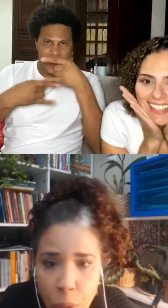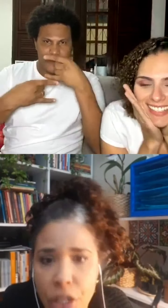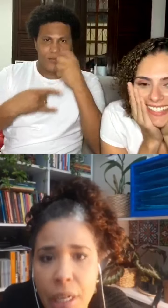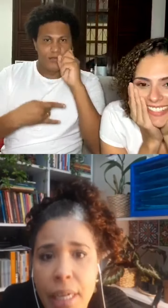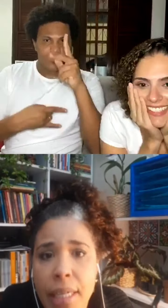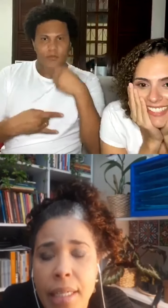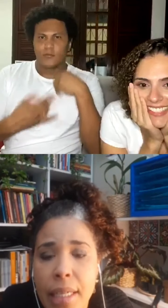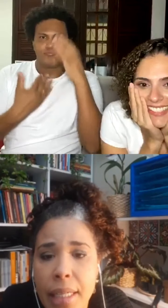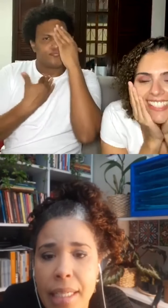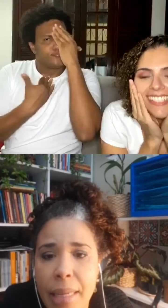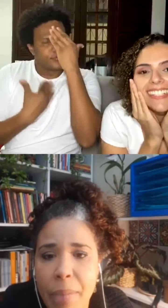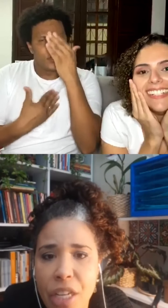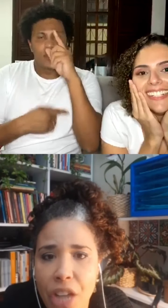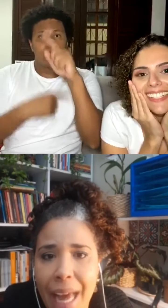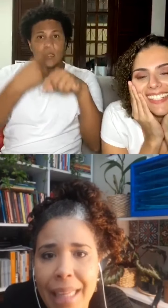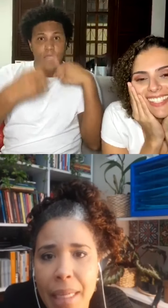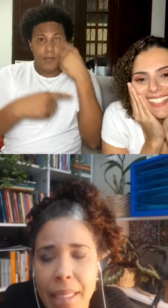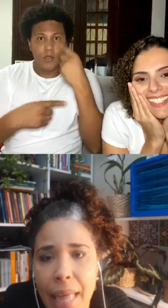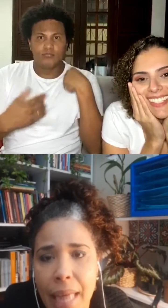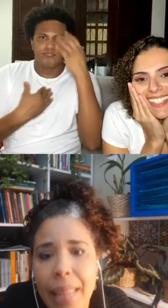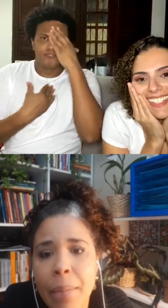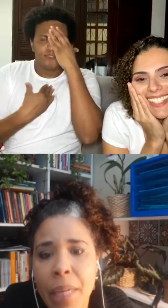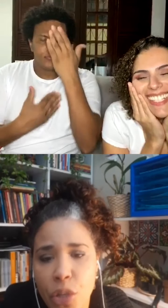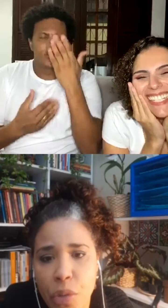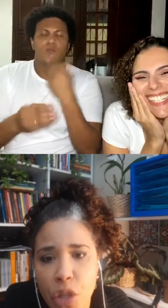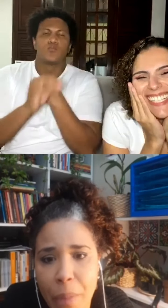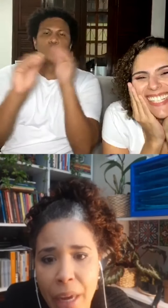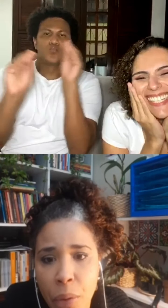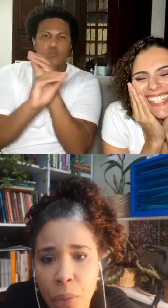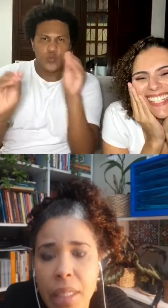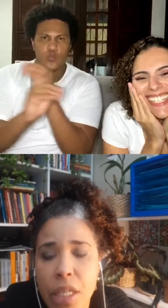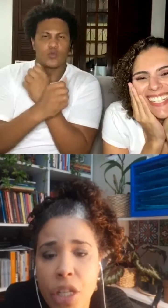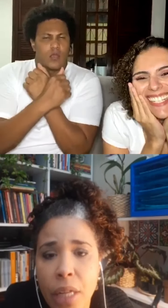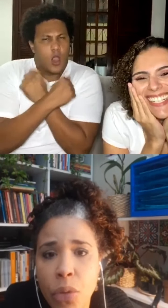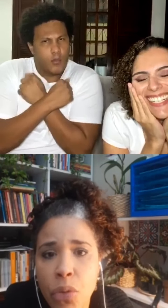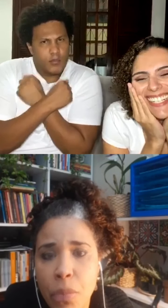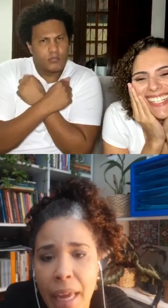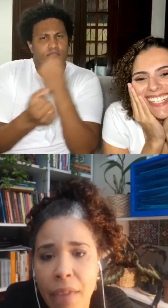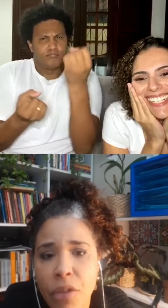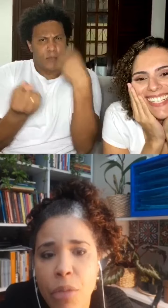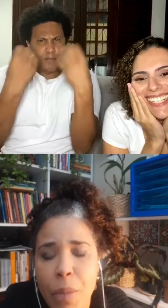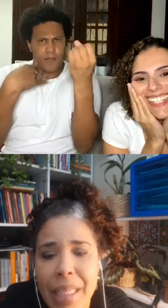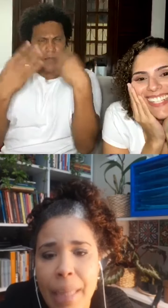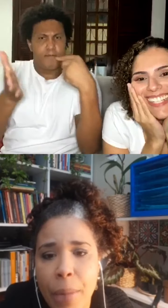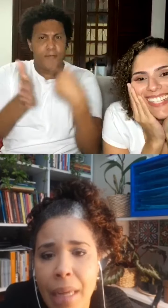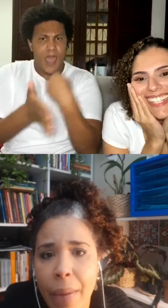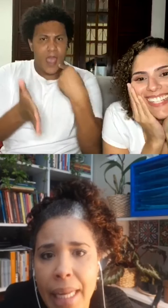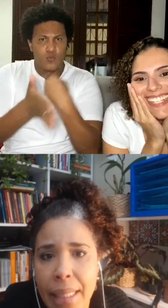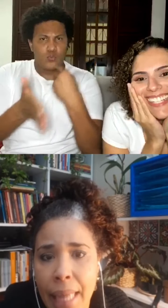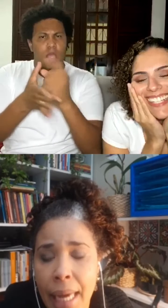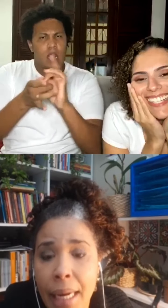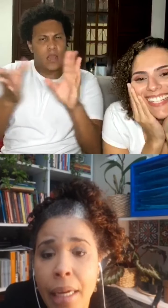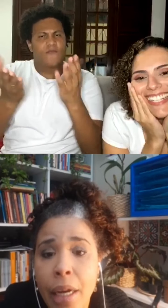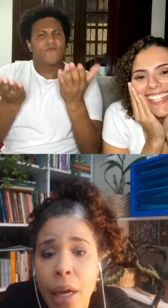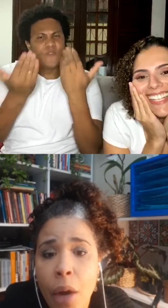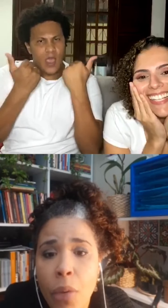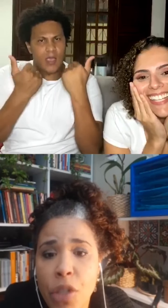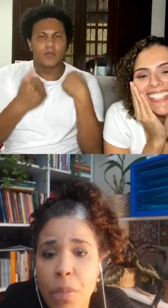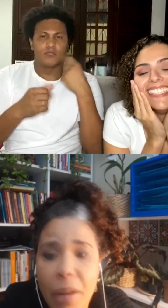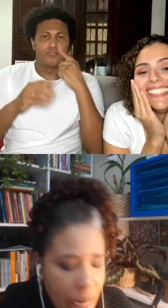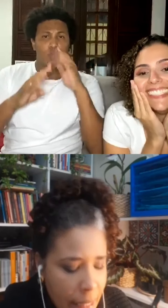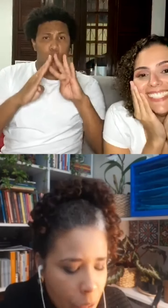depois, sinta-se beijada, abraçada, mande suas perguntas, está tudo bem, vamos passar por essa quarentena,